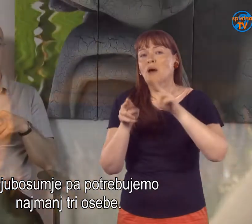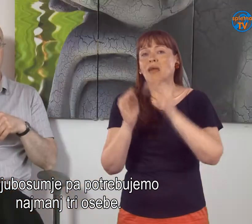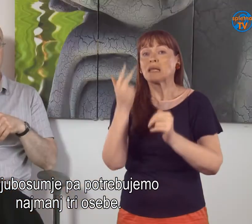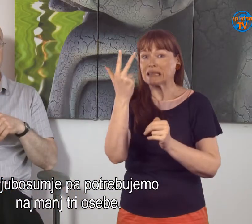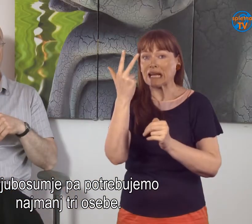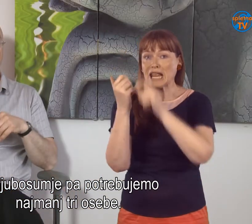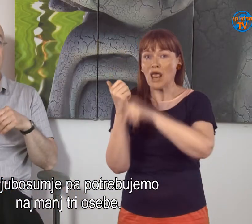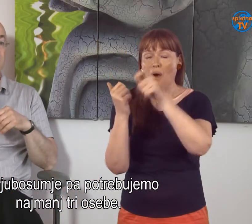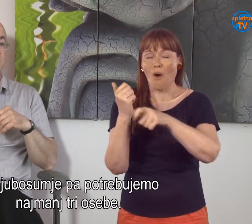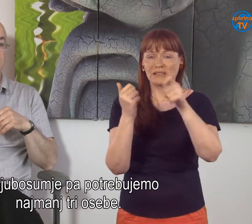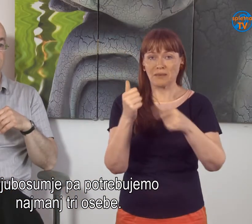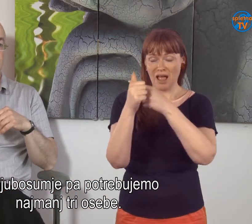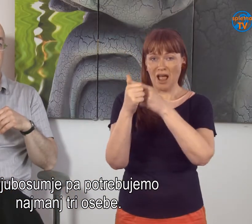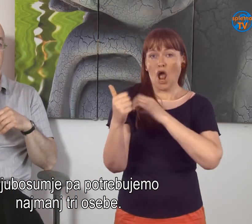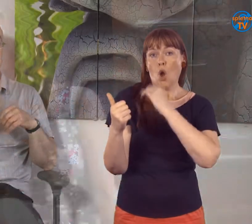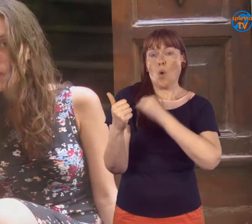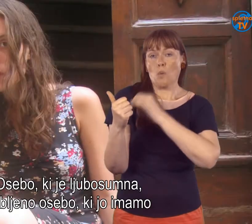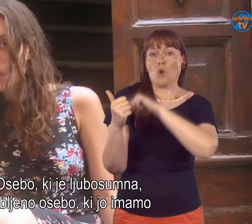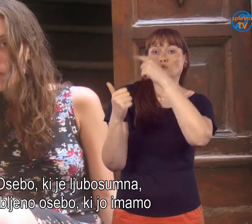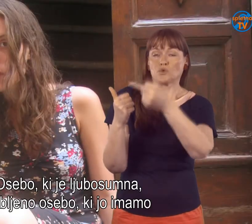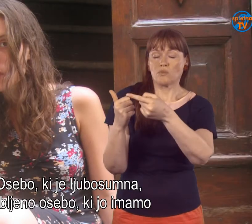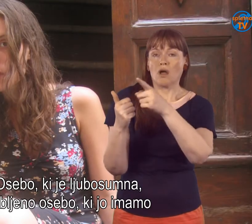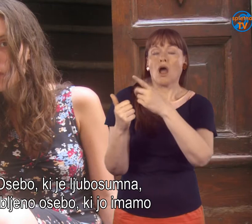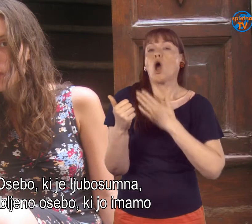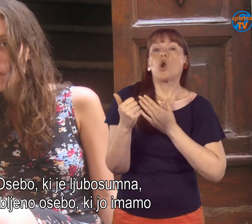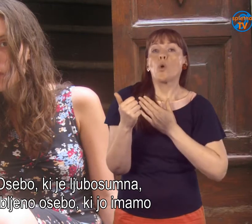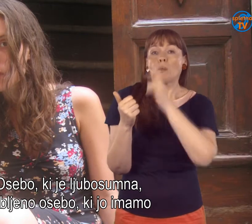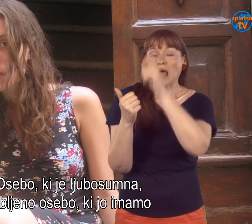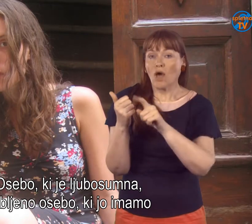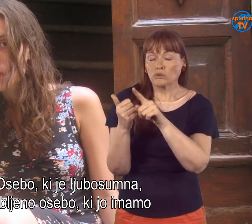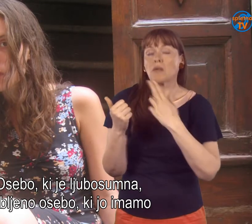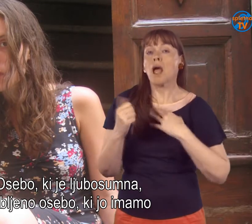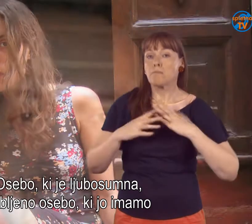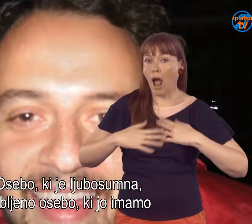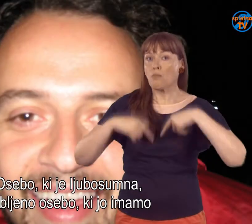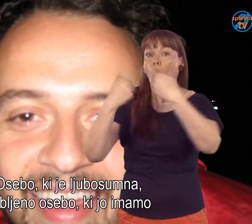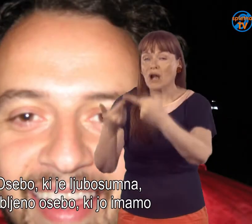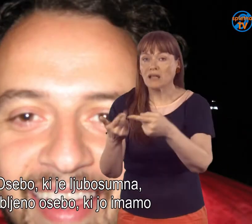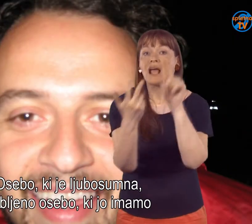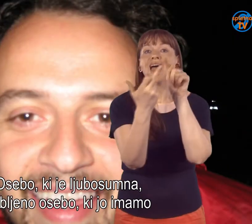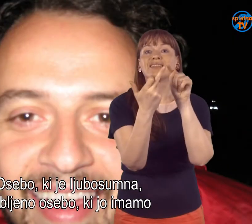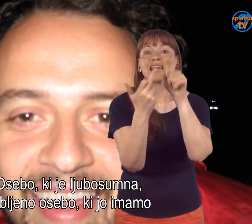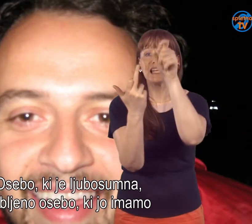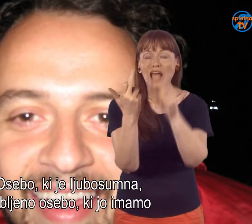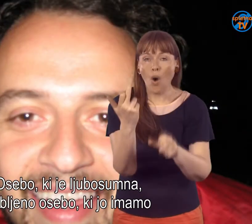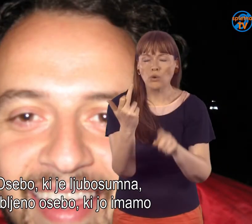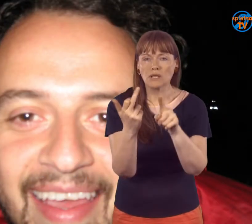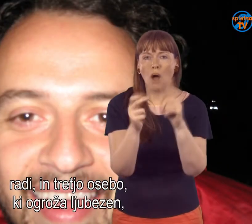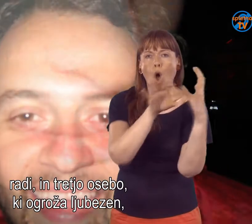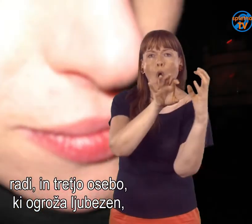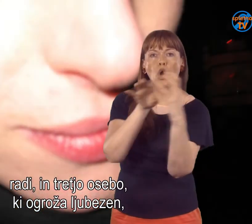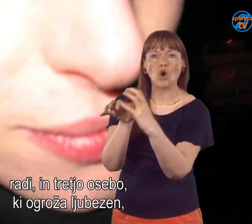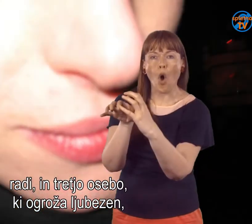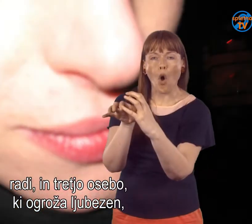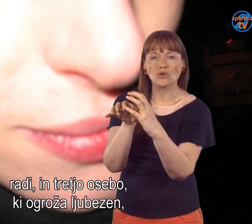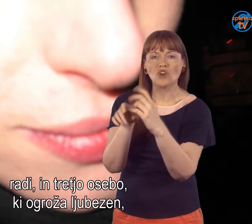ljubosumje pa potrebujemo najmanj 3 osebe, in sicer osebo, ki je ljubosumna, ljubljeno osebo, ki jo imamo